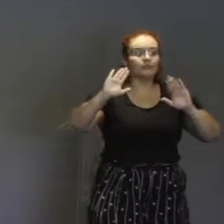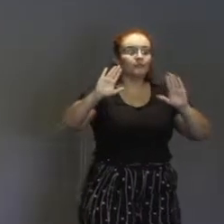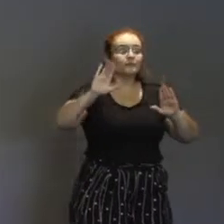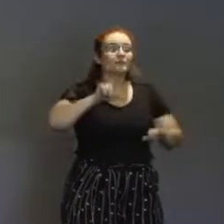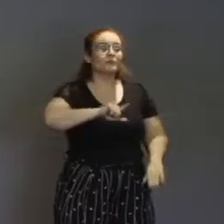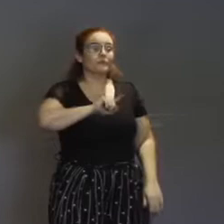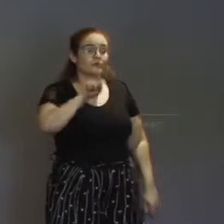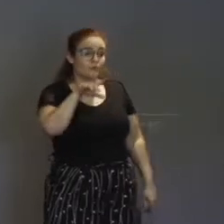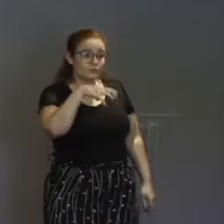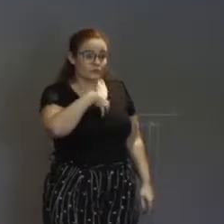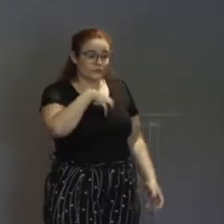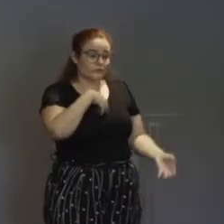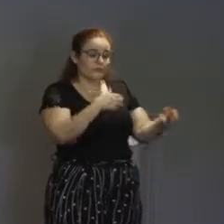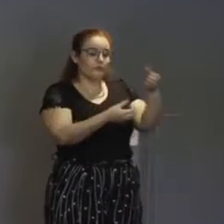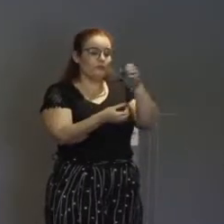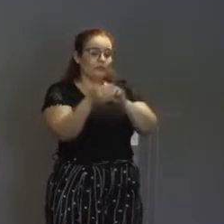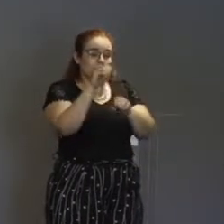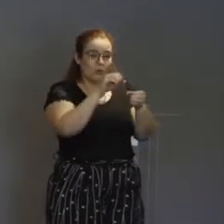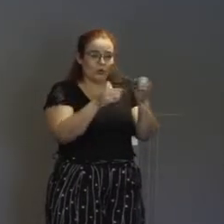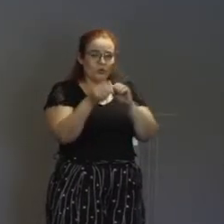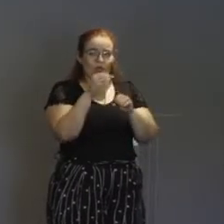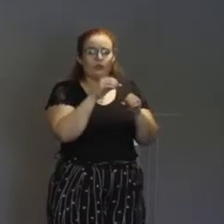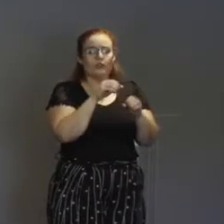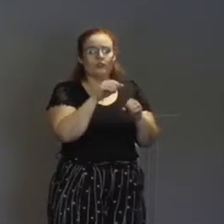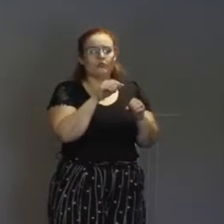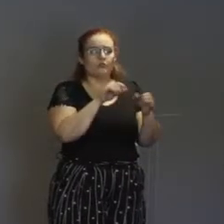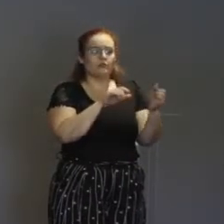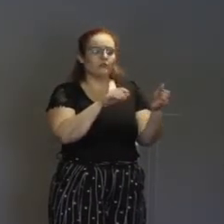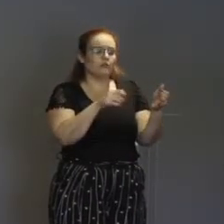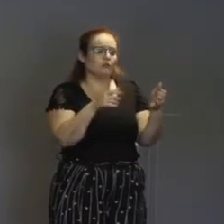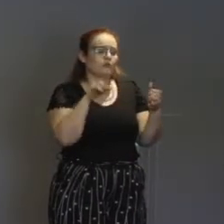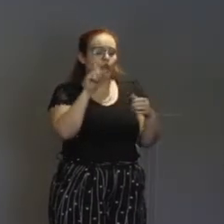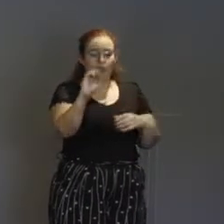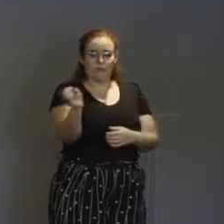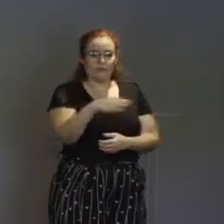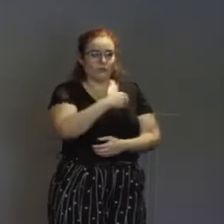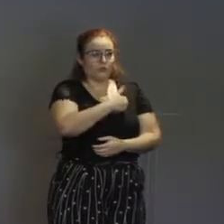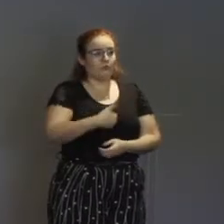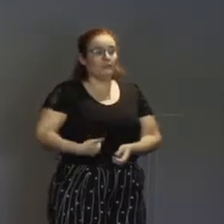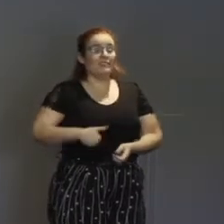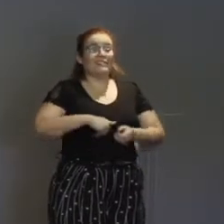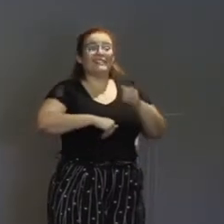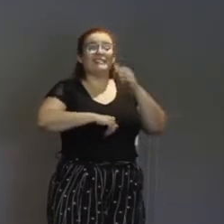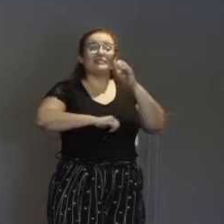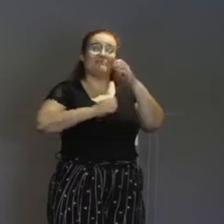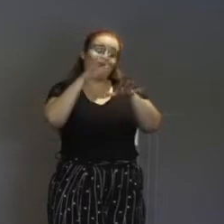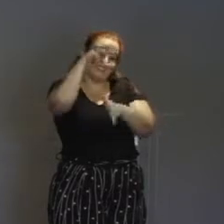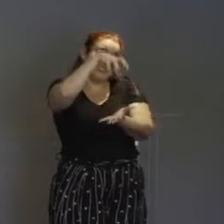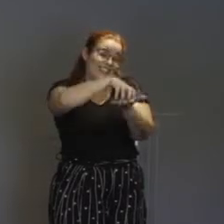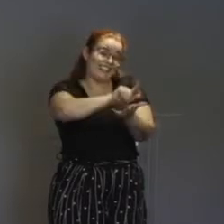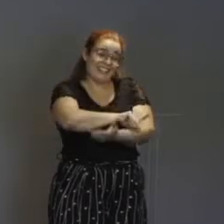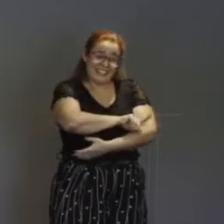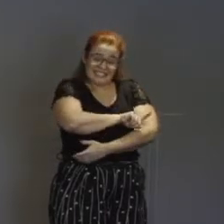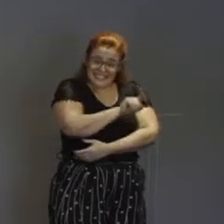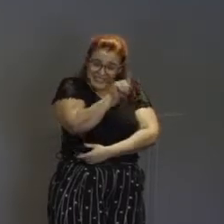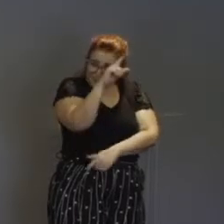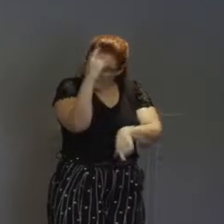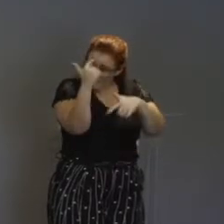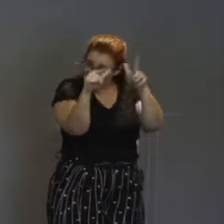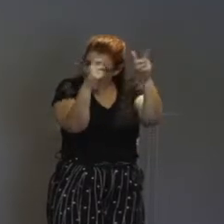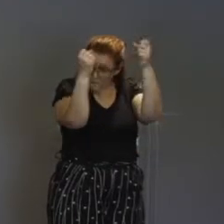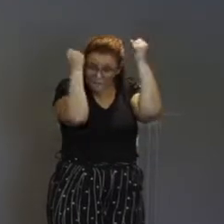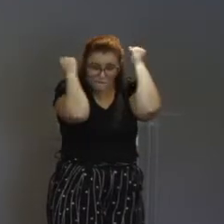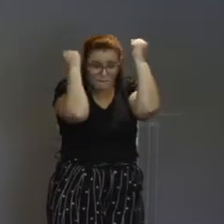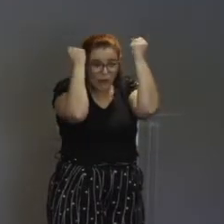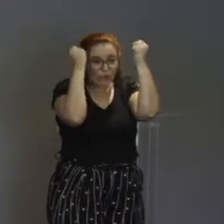de laboratórios de inovação em governo com participação da sociedade, aí as fundações lá têm um papel muito forte e financiam,